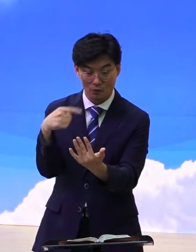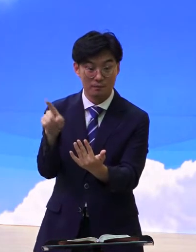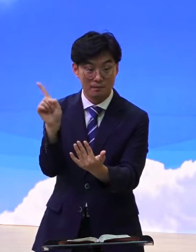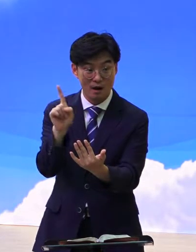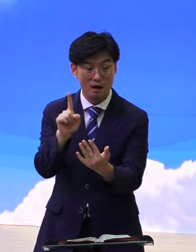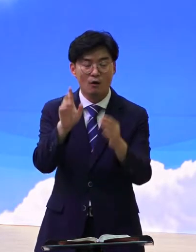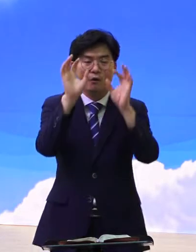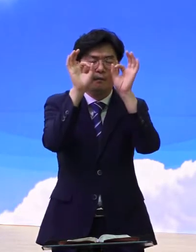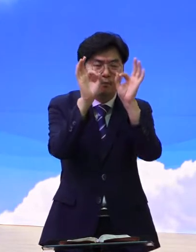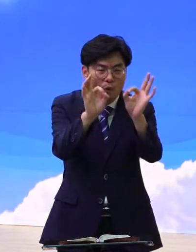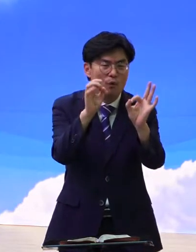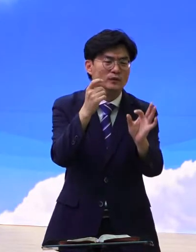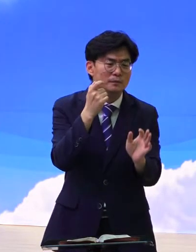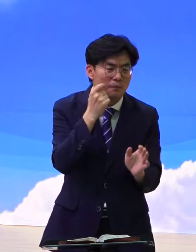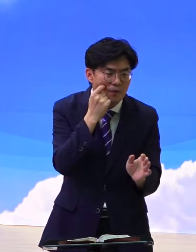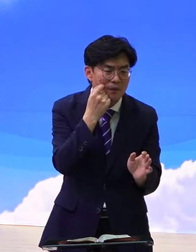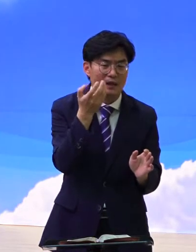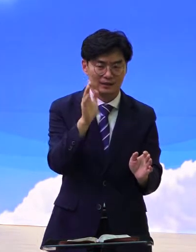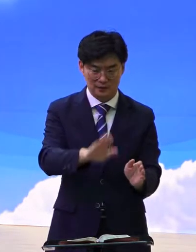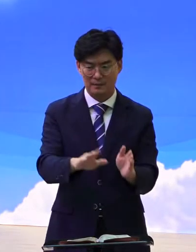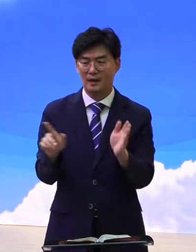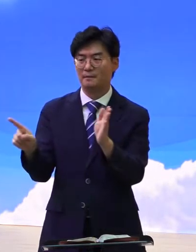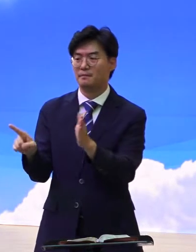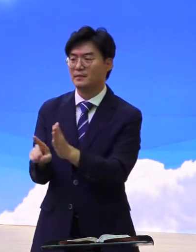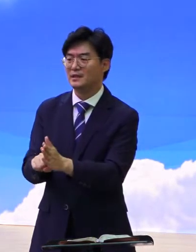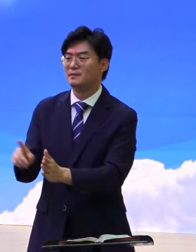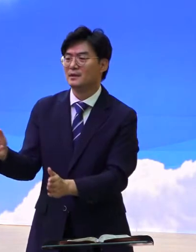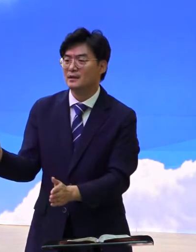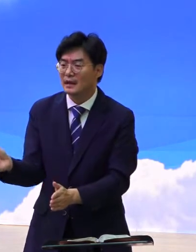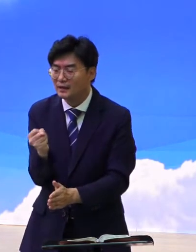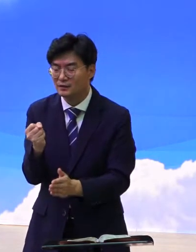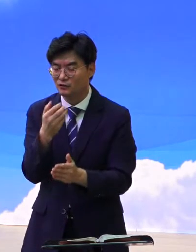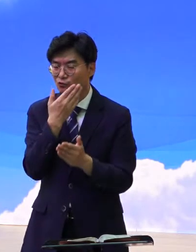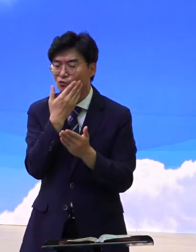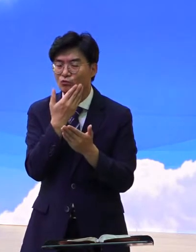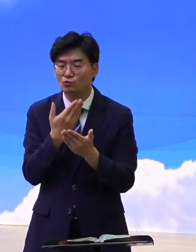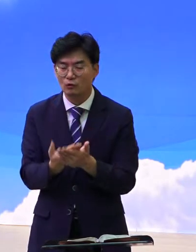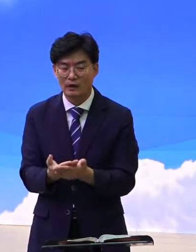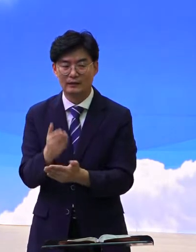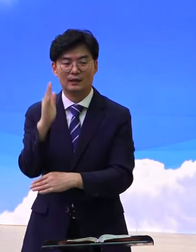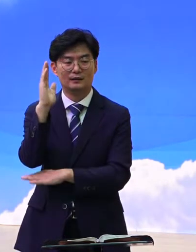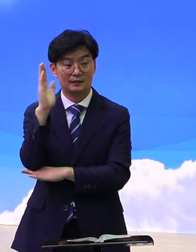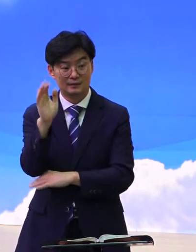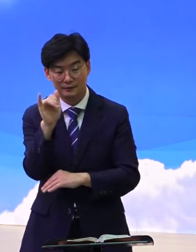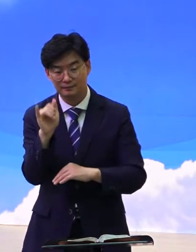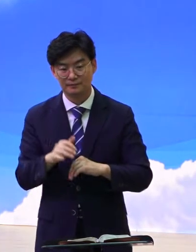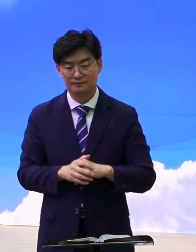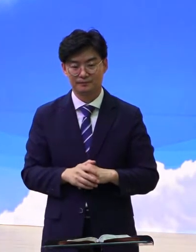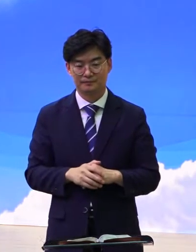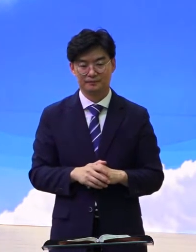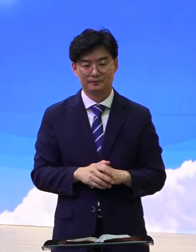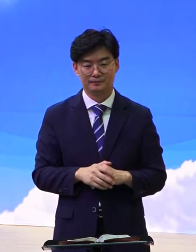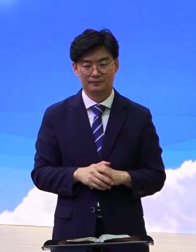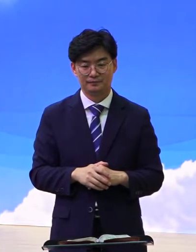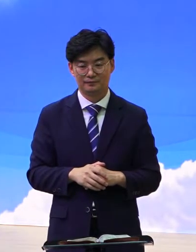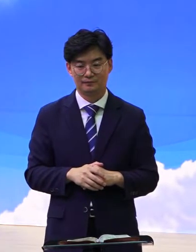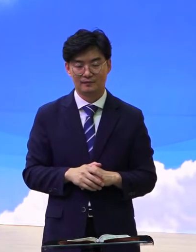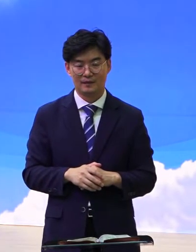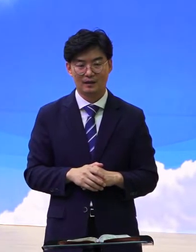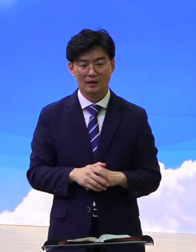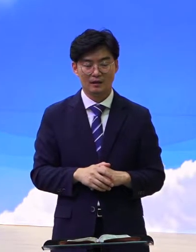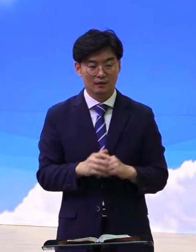것이 더 복되다 라고 말씀하셨습니다. 처음에 예수님께서 제자들을 찾아왔을 때 도마가 그날은